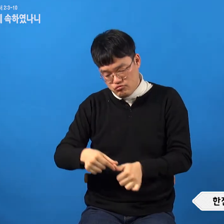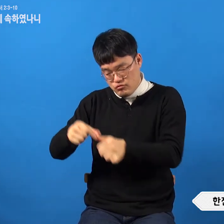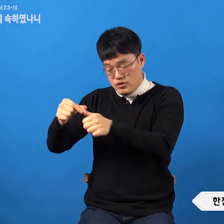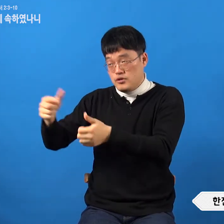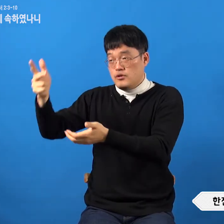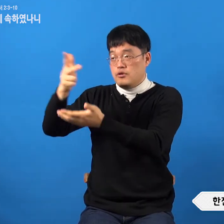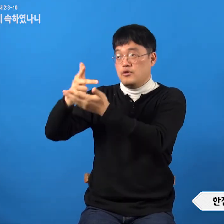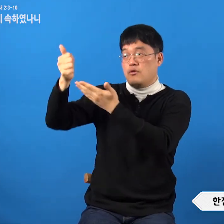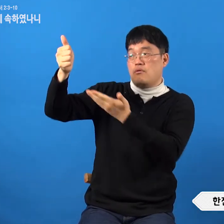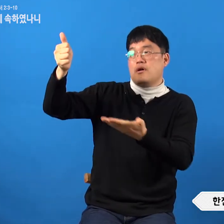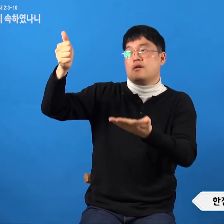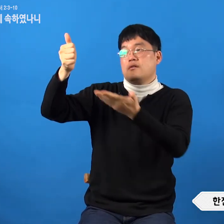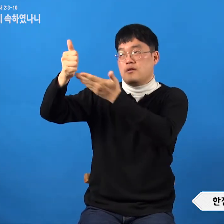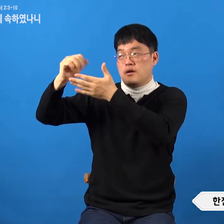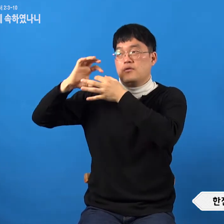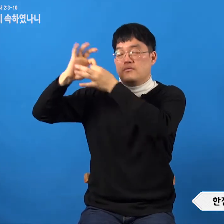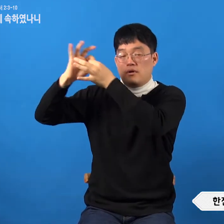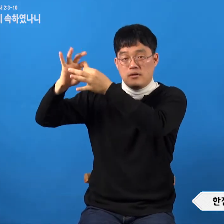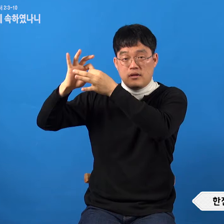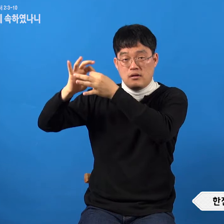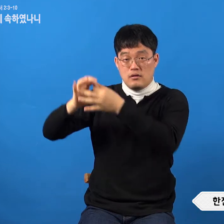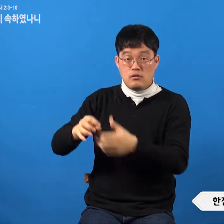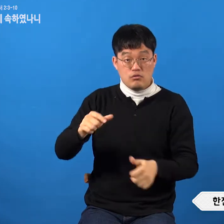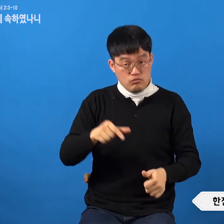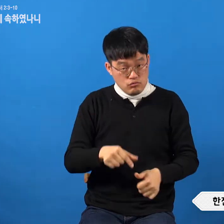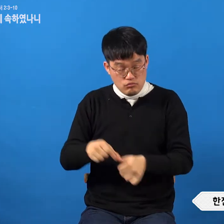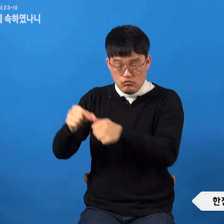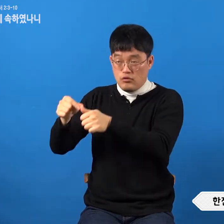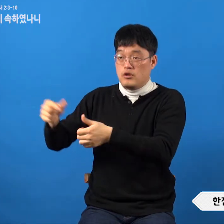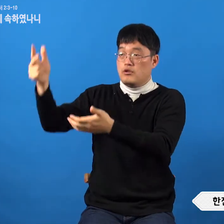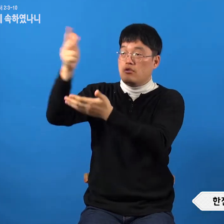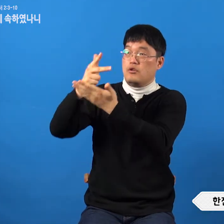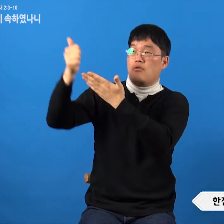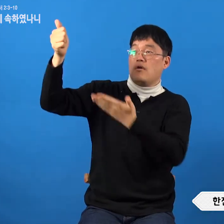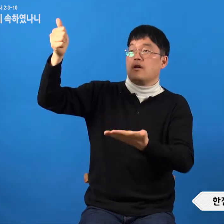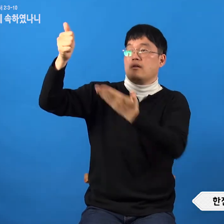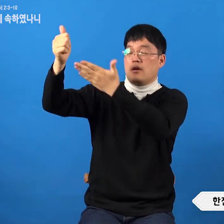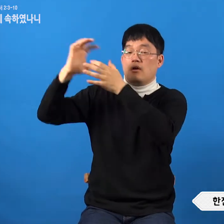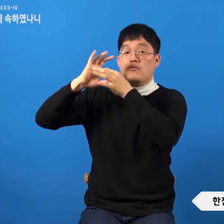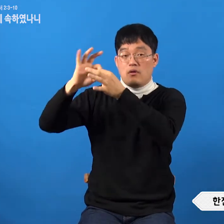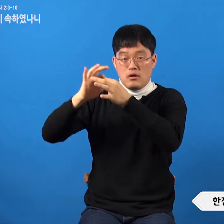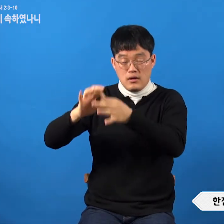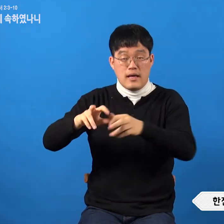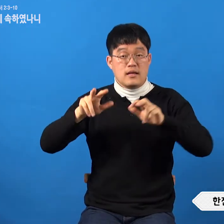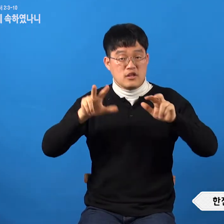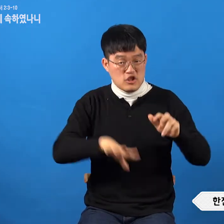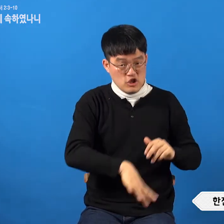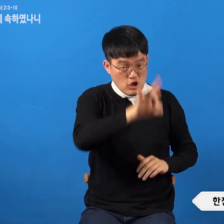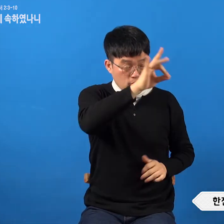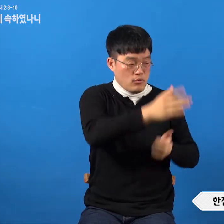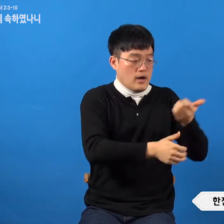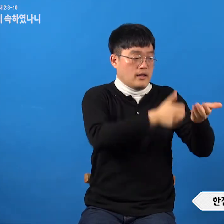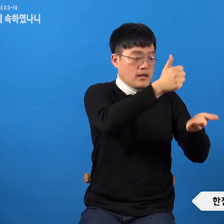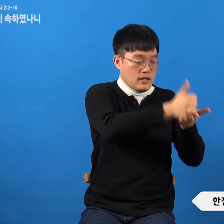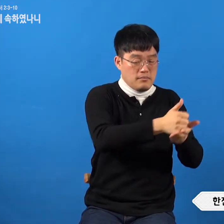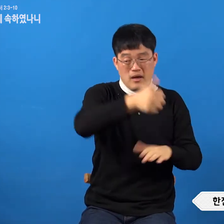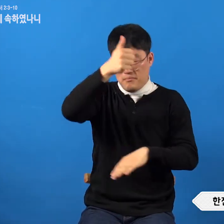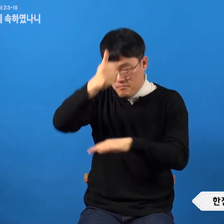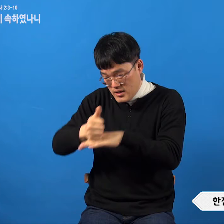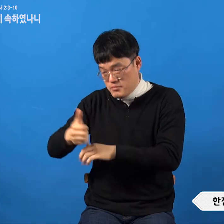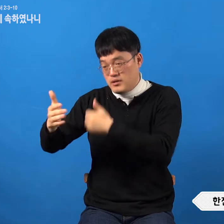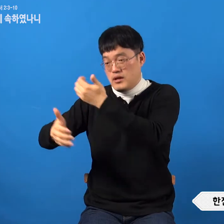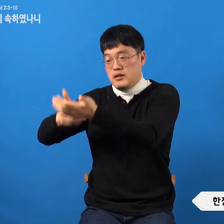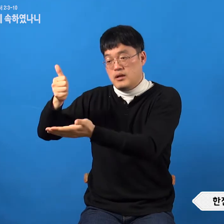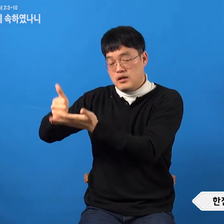속하였나이다. 구원이 여호와께 속한 것이고 처음도 하나님이 하시고 마지막에 이루시는 것도 하나님이